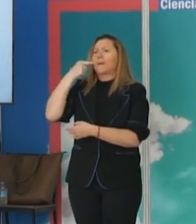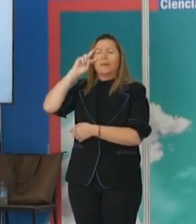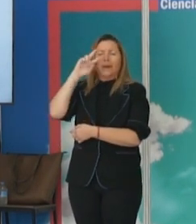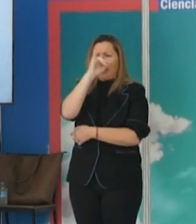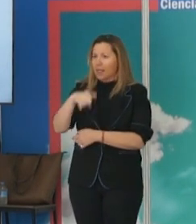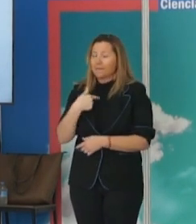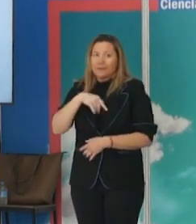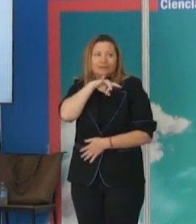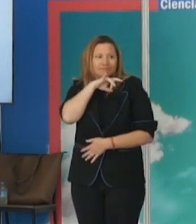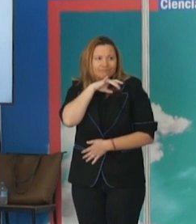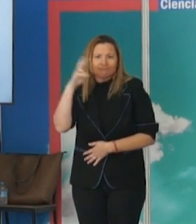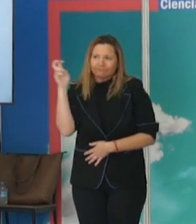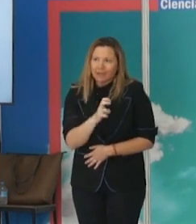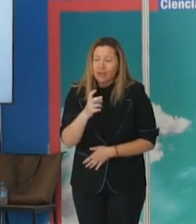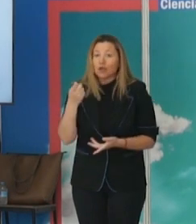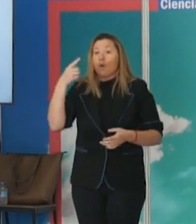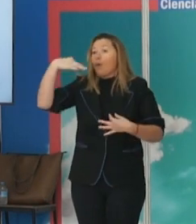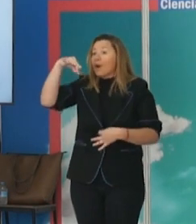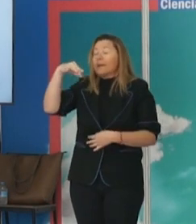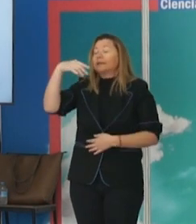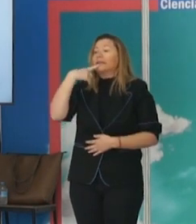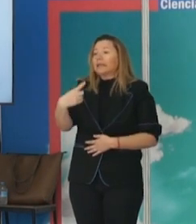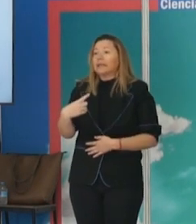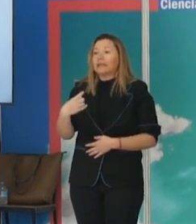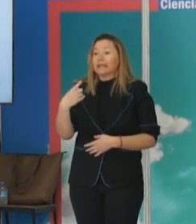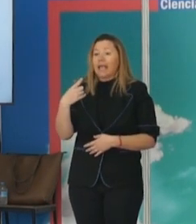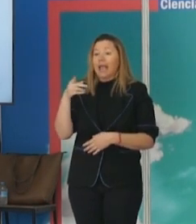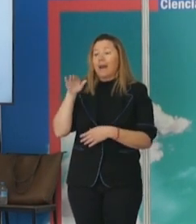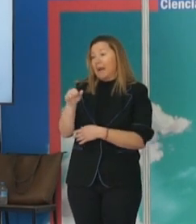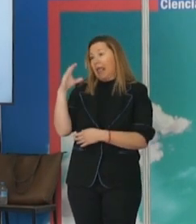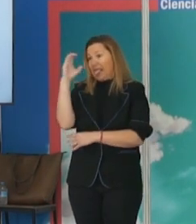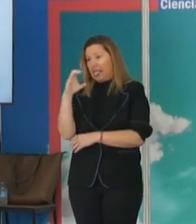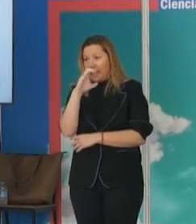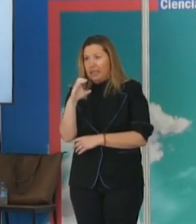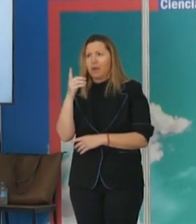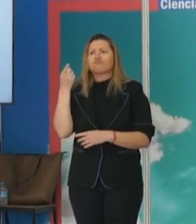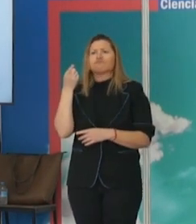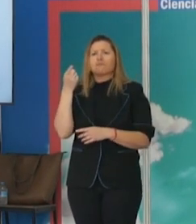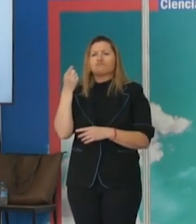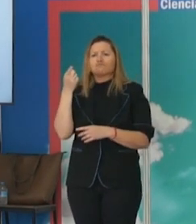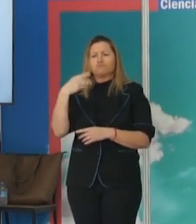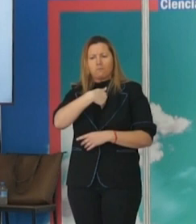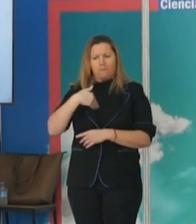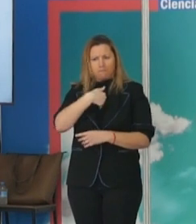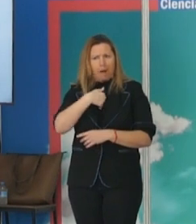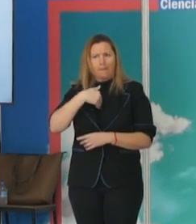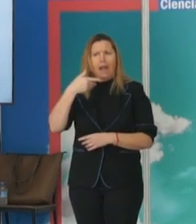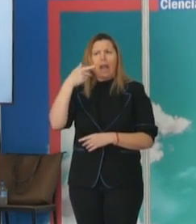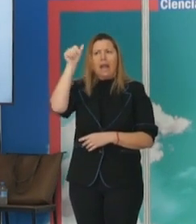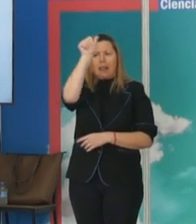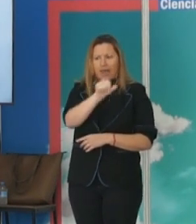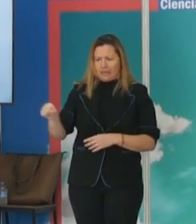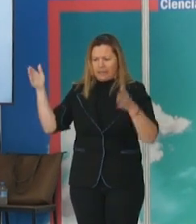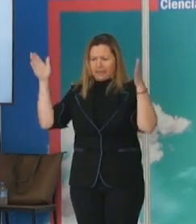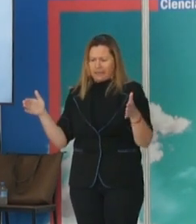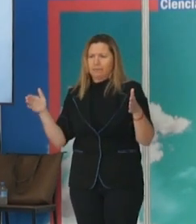alegría estar aquí. Simplemente que sepan que nosotros, el Parque de las Ciencias, pues vamos a tener un papel importante el día entre semana con